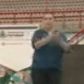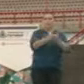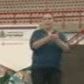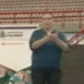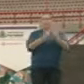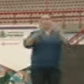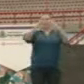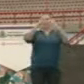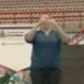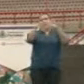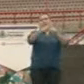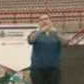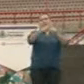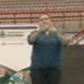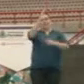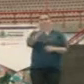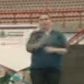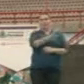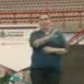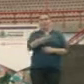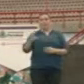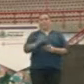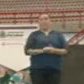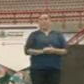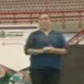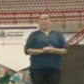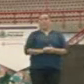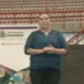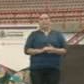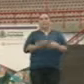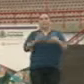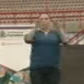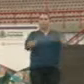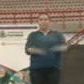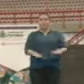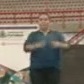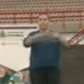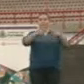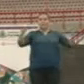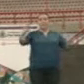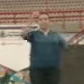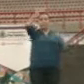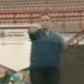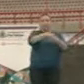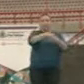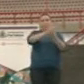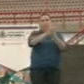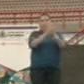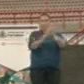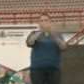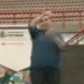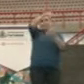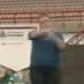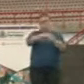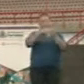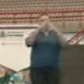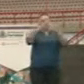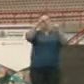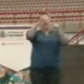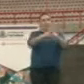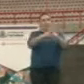Católica, tá? Então, aonde acabou ficando a grande parte das obras do Renascimento? Dentro da igreja,